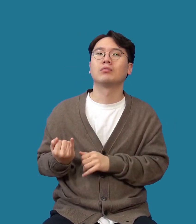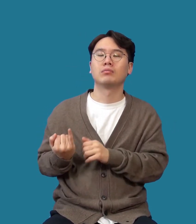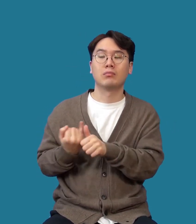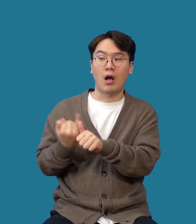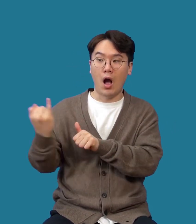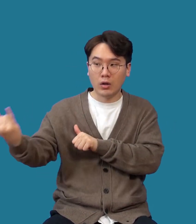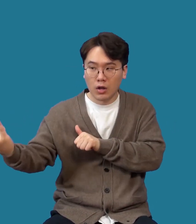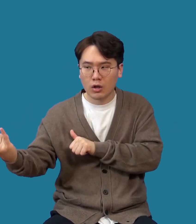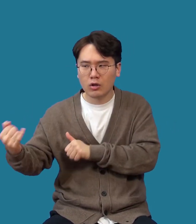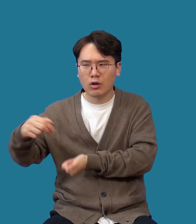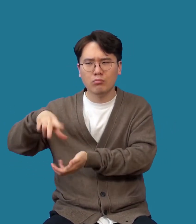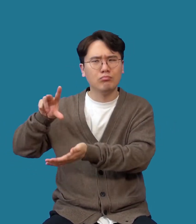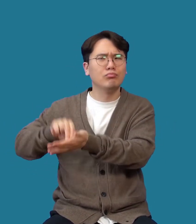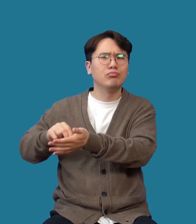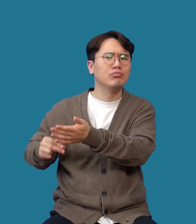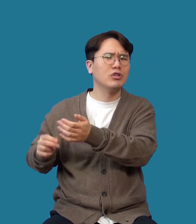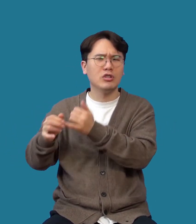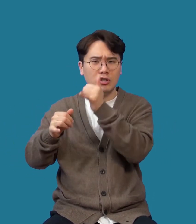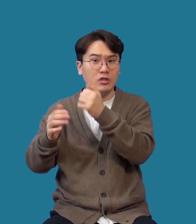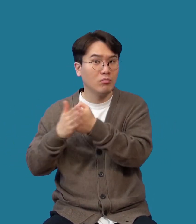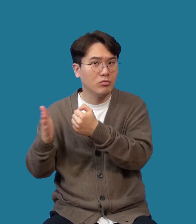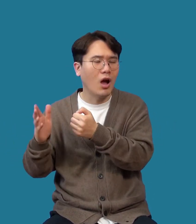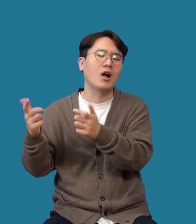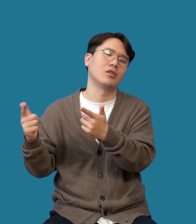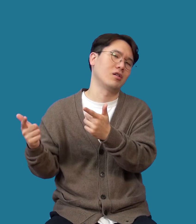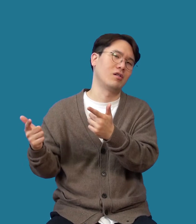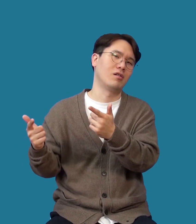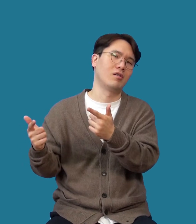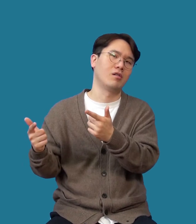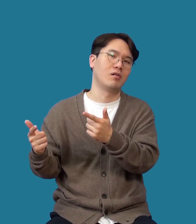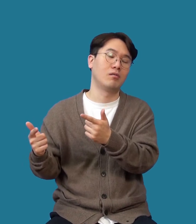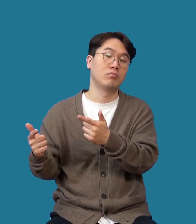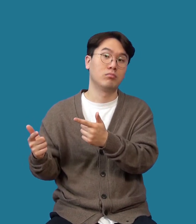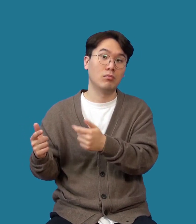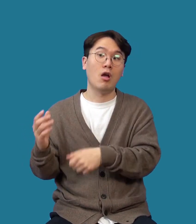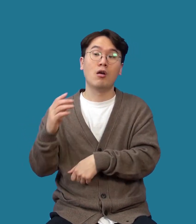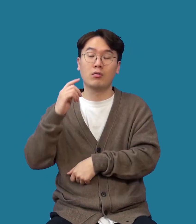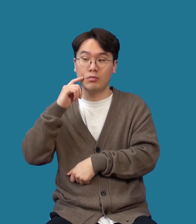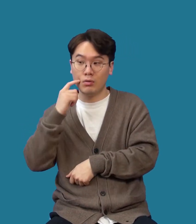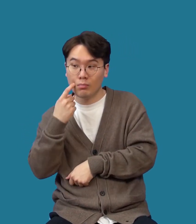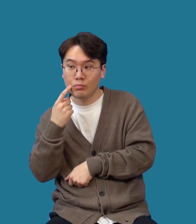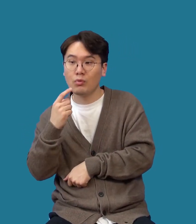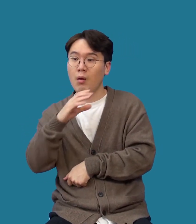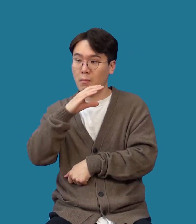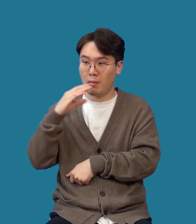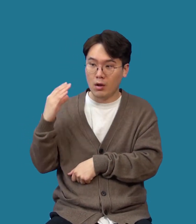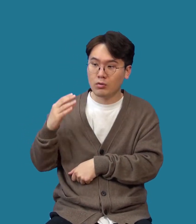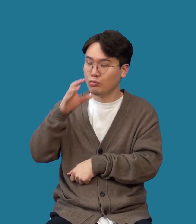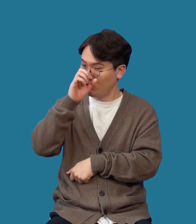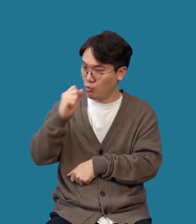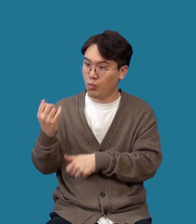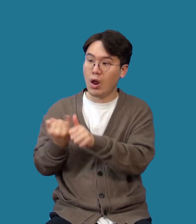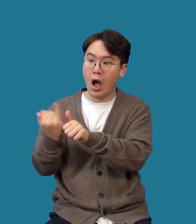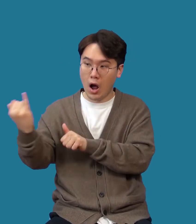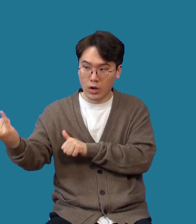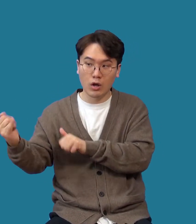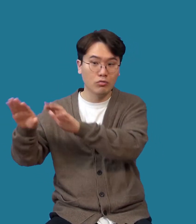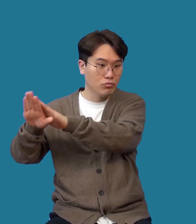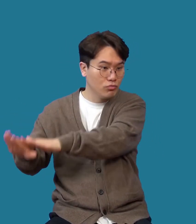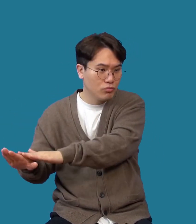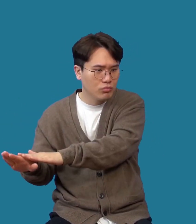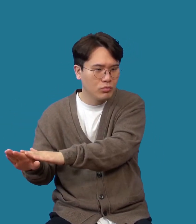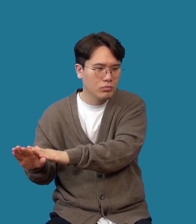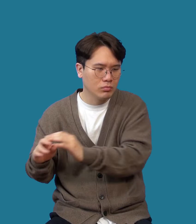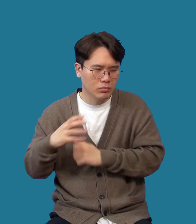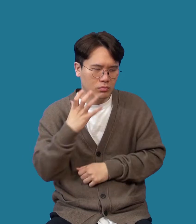아닙니다. 멀쩡한 아내를 집에 두고 그런 짓을 합니다. 이유는 하나입니다. 그런 짓 하면 안